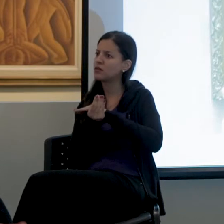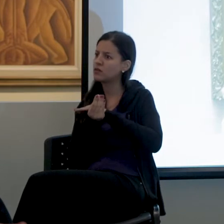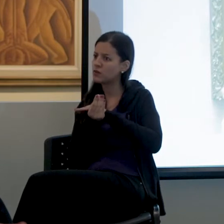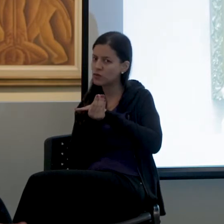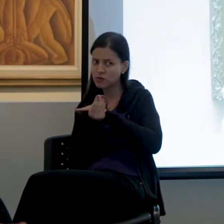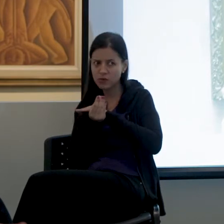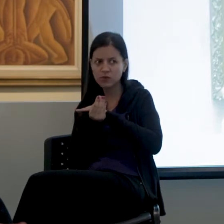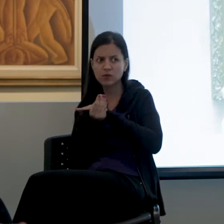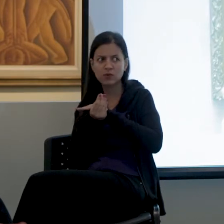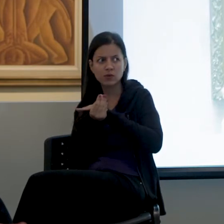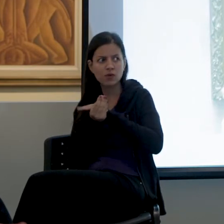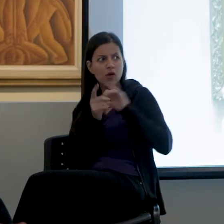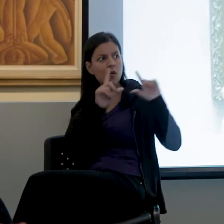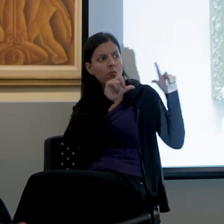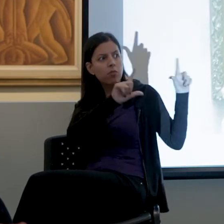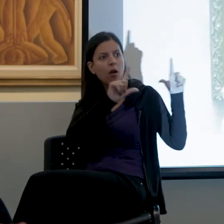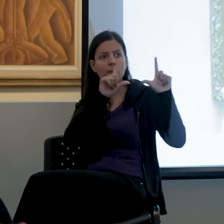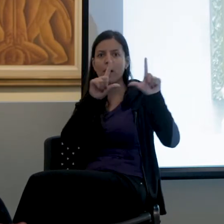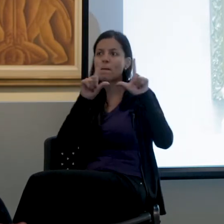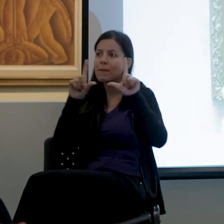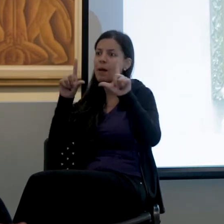com essas coisas que valem